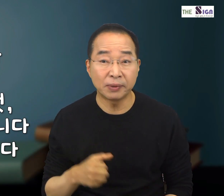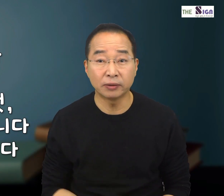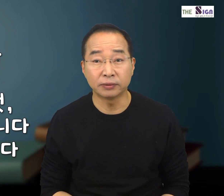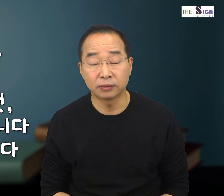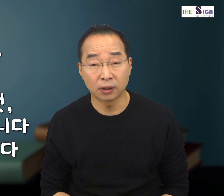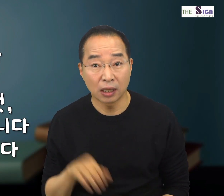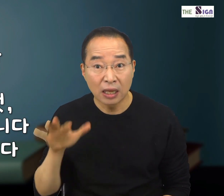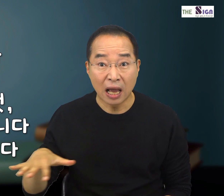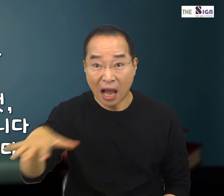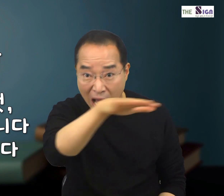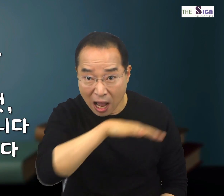하면